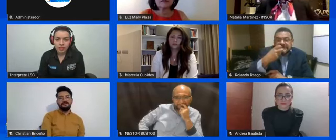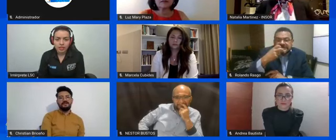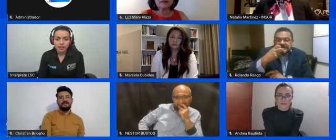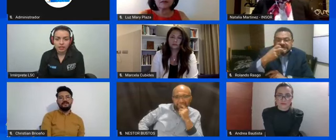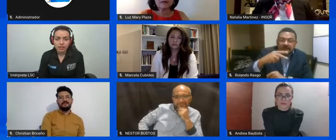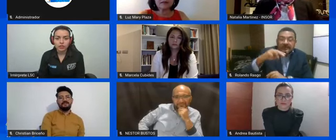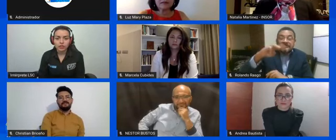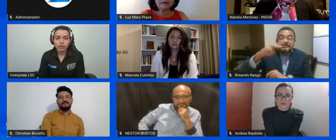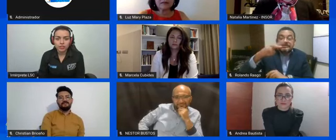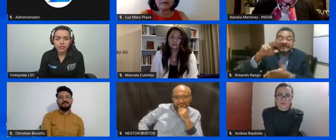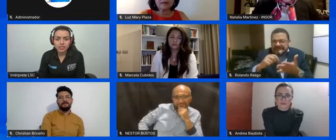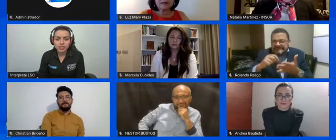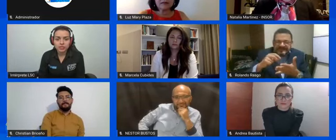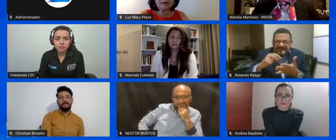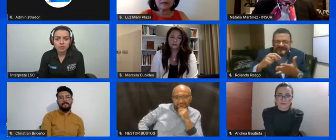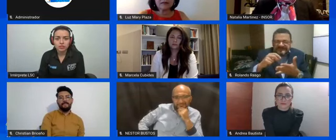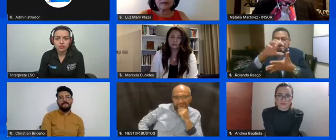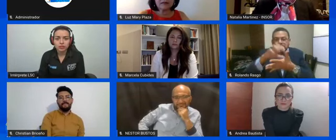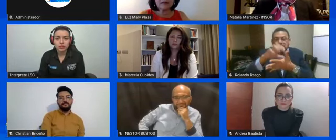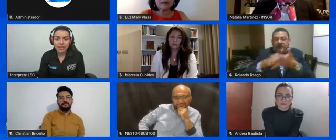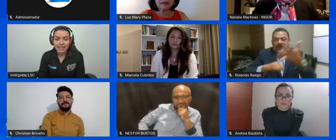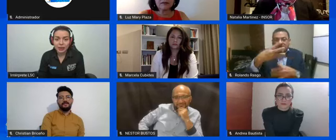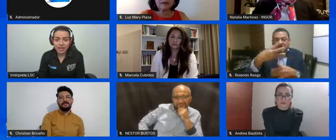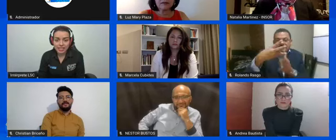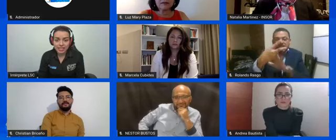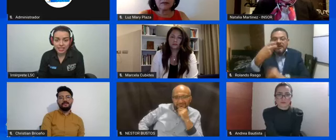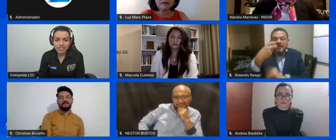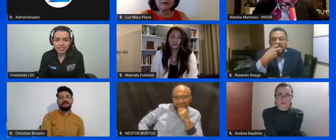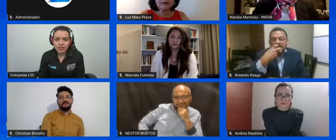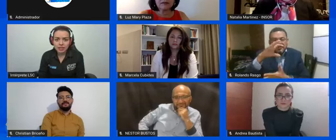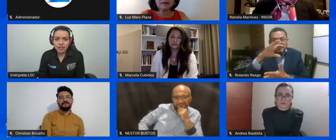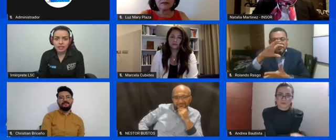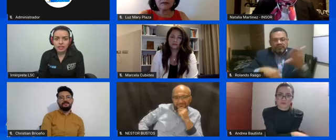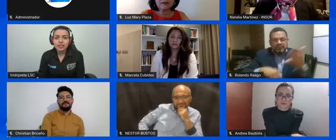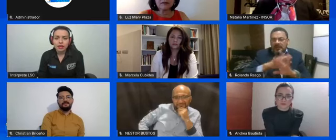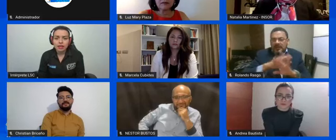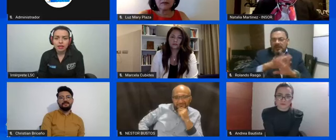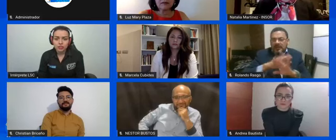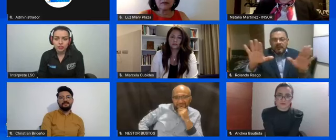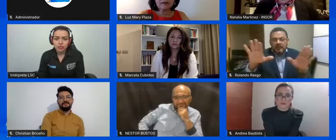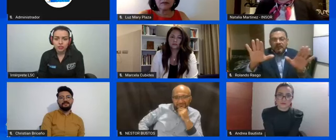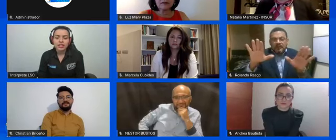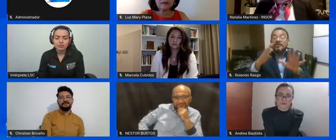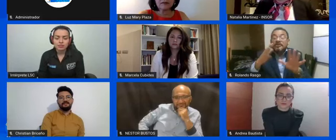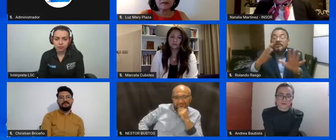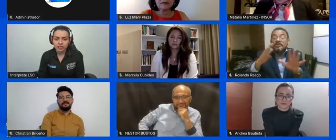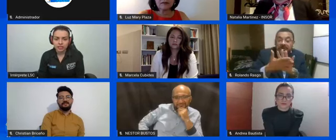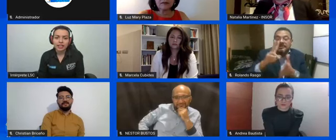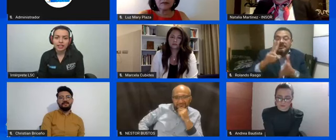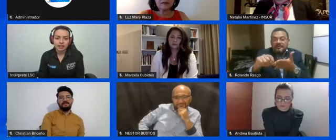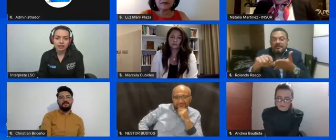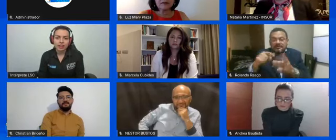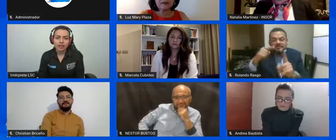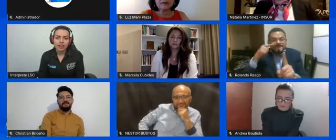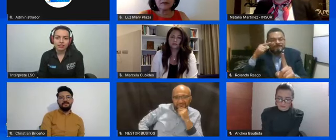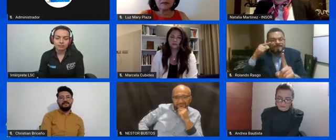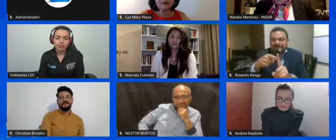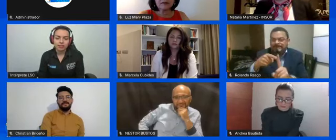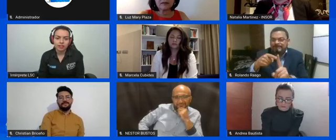Gracias. Bueno, ya después nos empezamos a enfocar en la lengua de señas y empezó a disminuir el tema